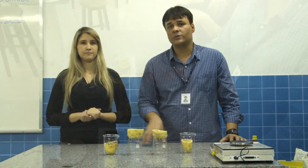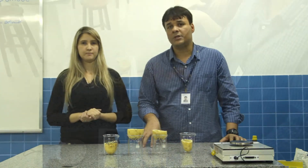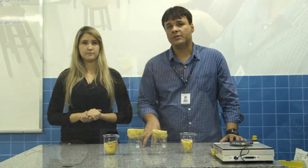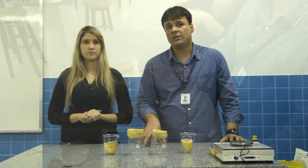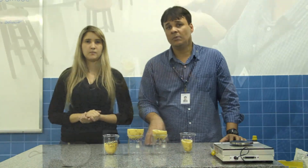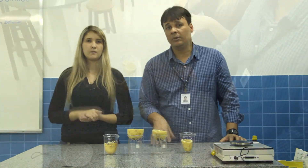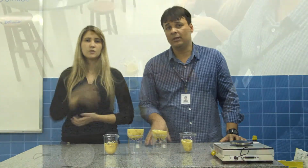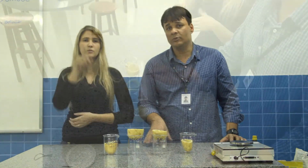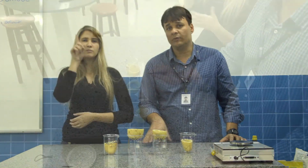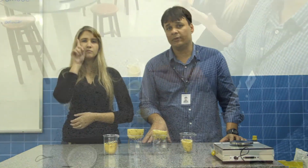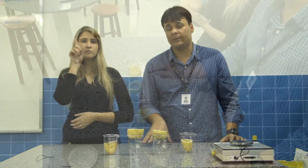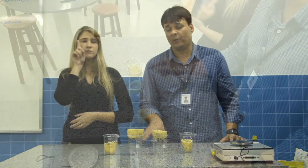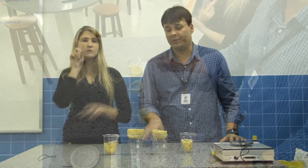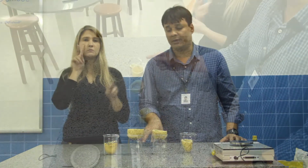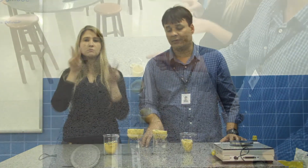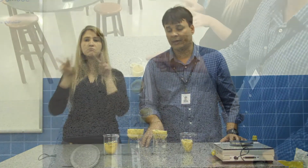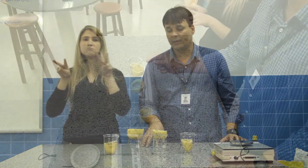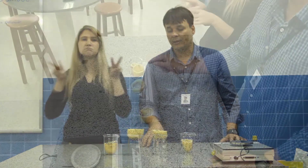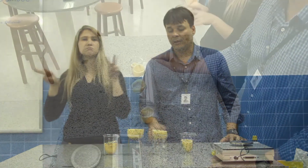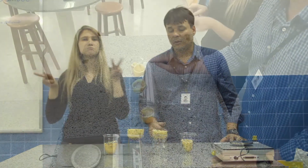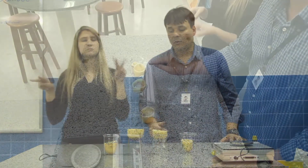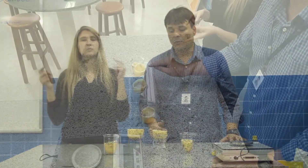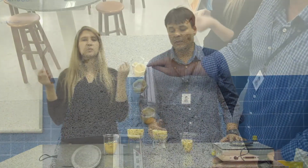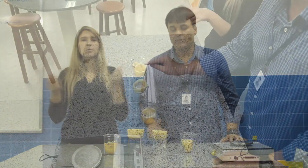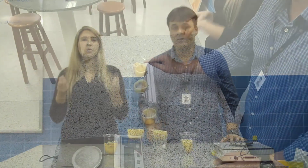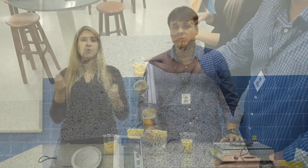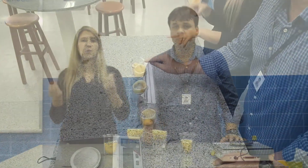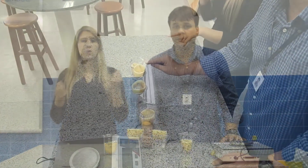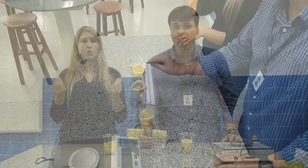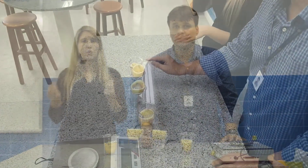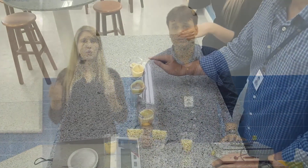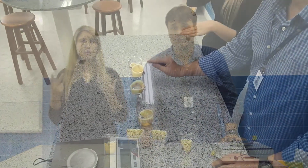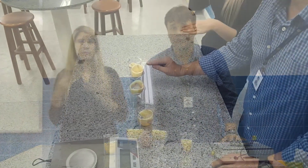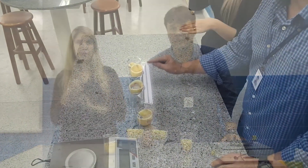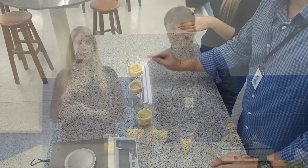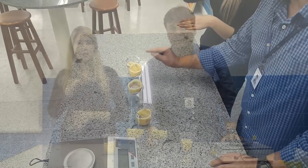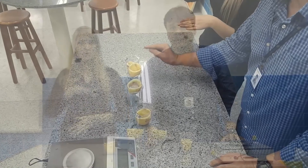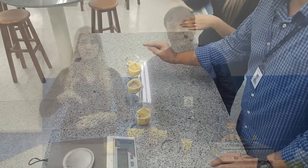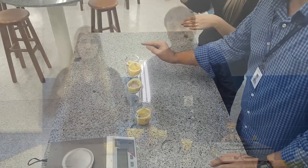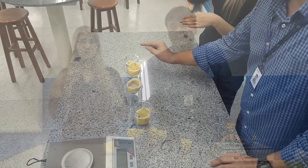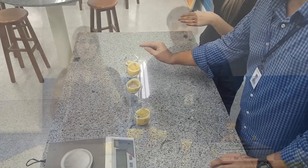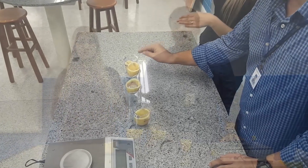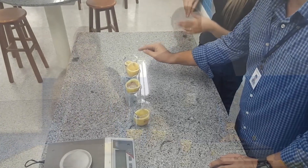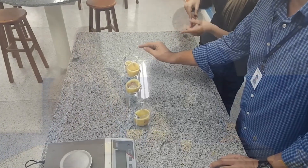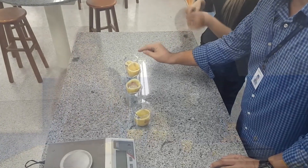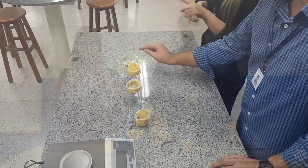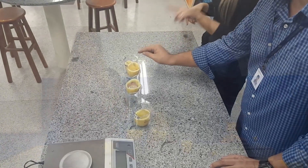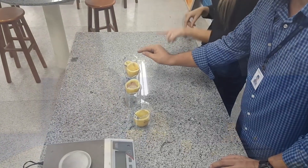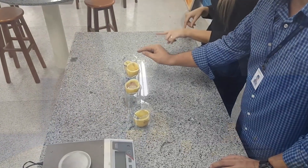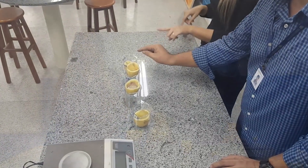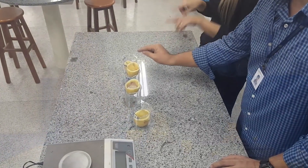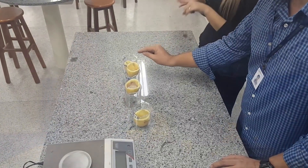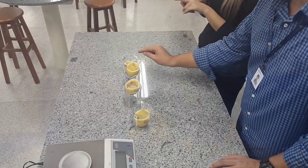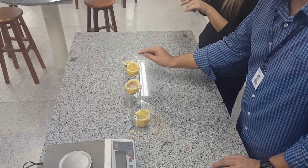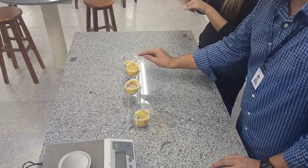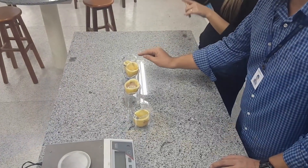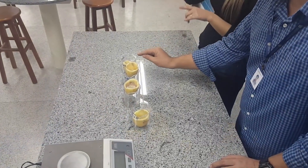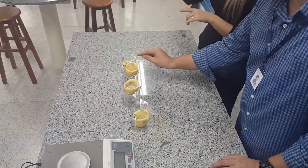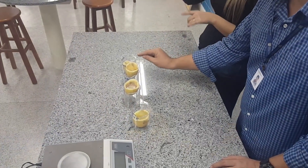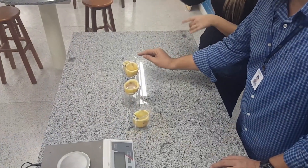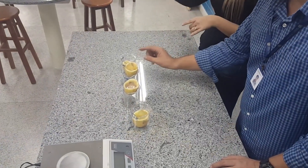Como no nosso dia a dia podemos observar uma situação prática da osmose? Nos casos